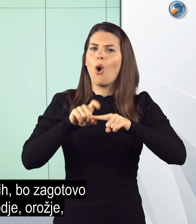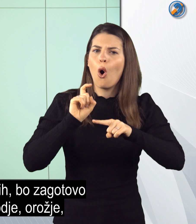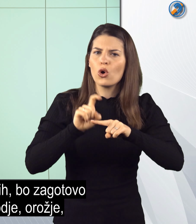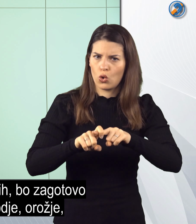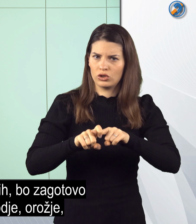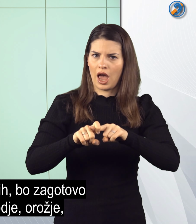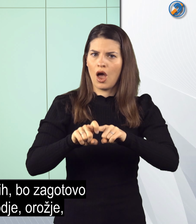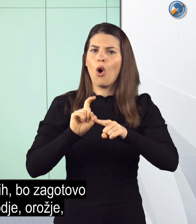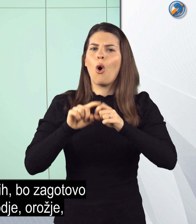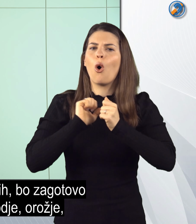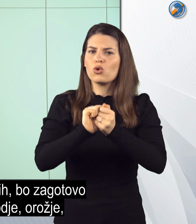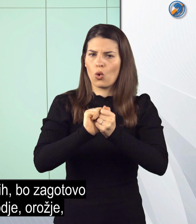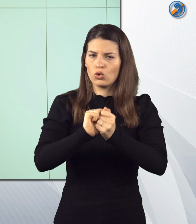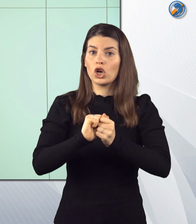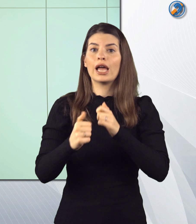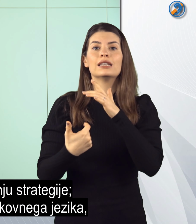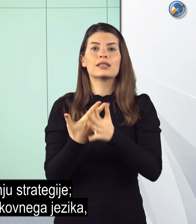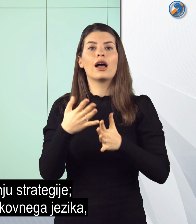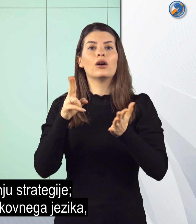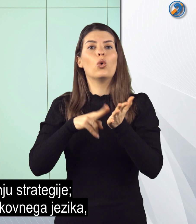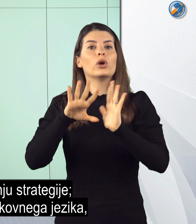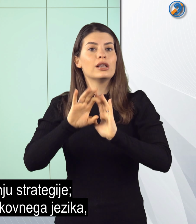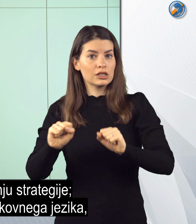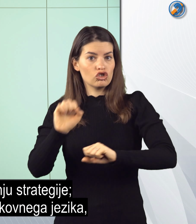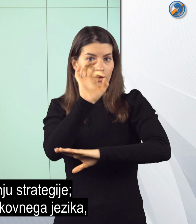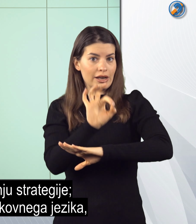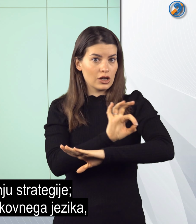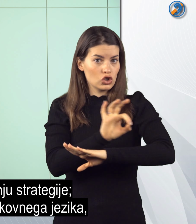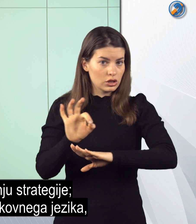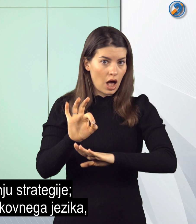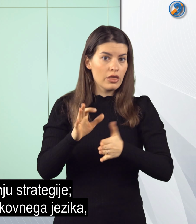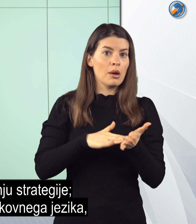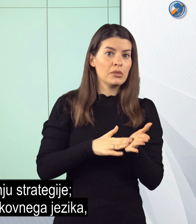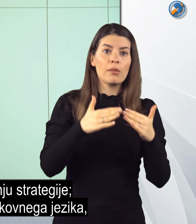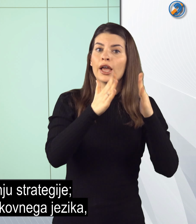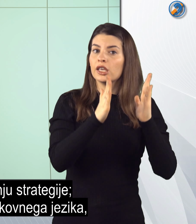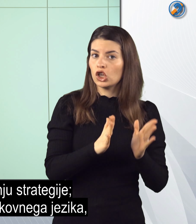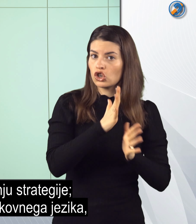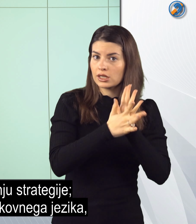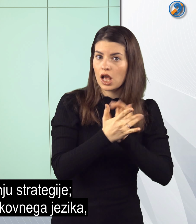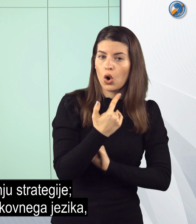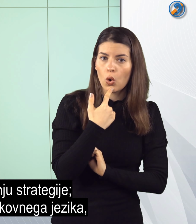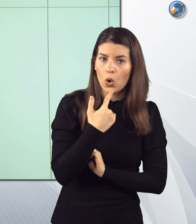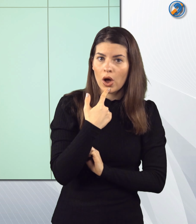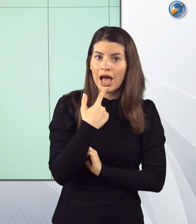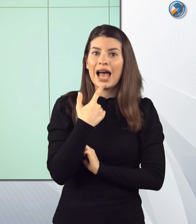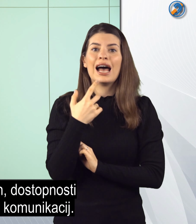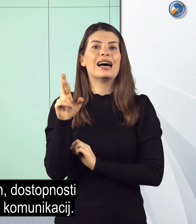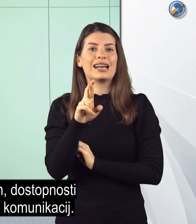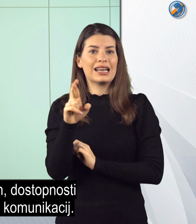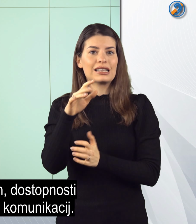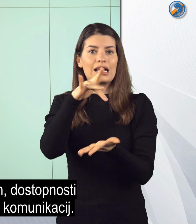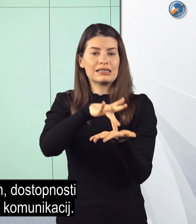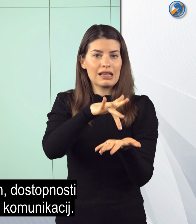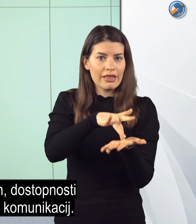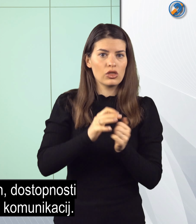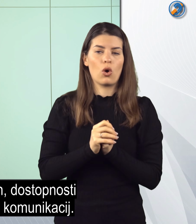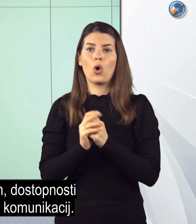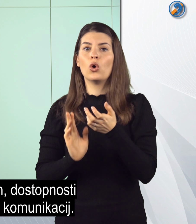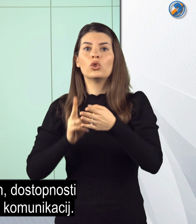močnejše orožje pri uresničevanju strategije, bodisi pri hiši znakovnega jezika, Reha centru